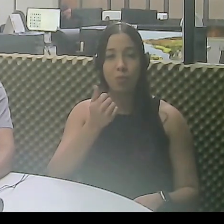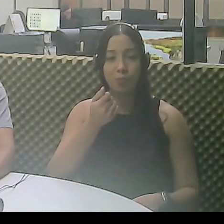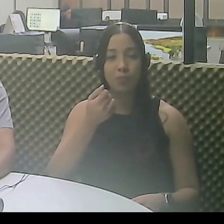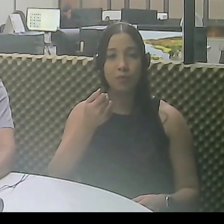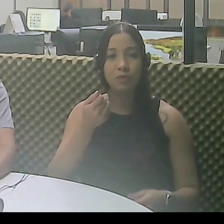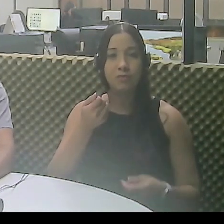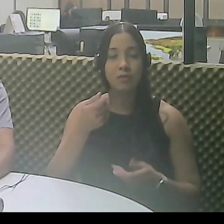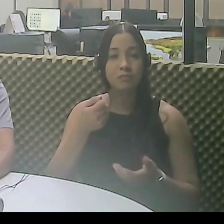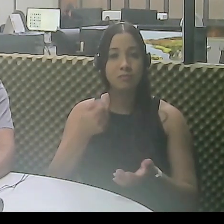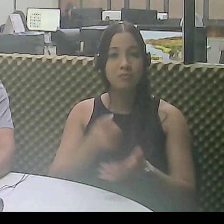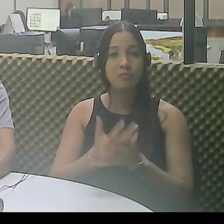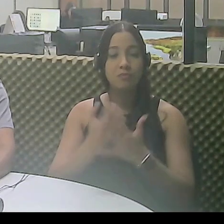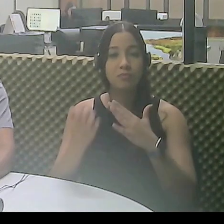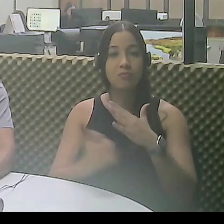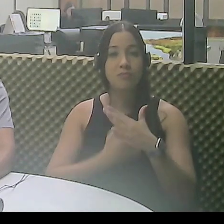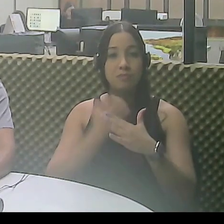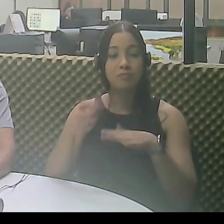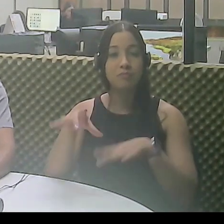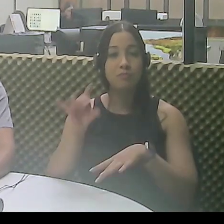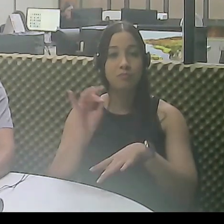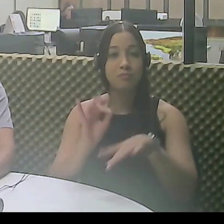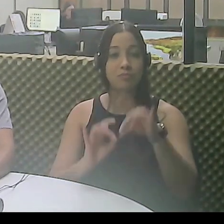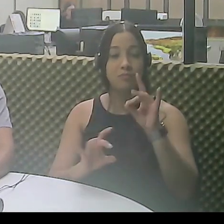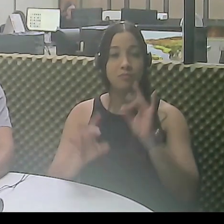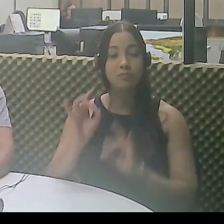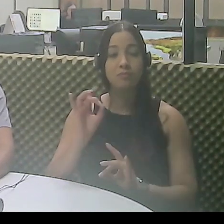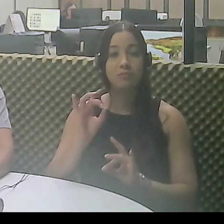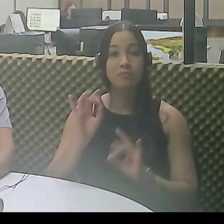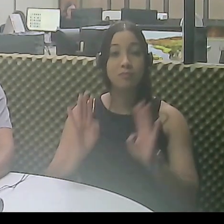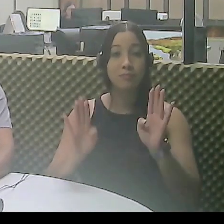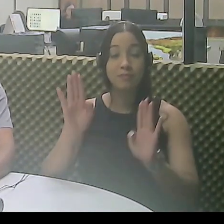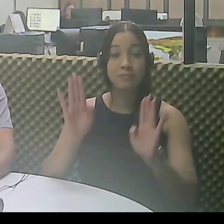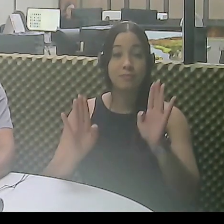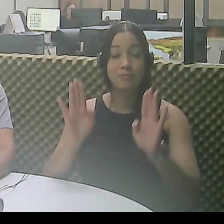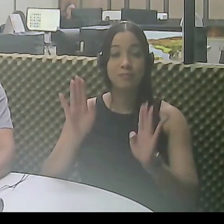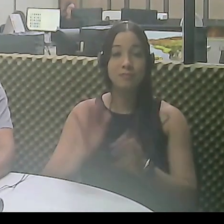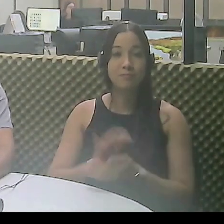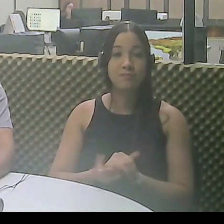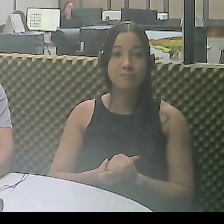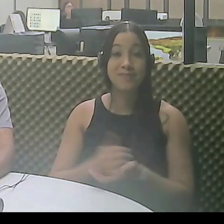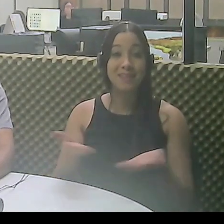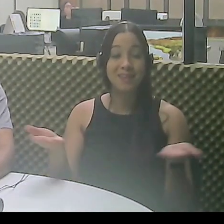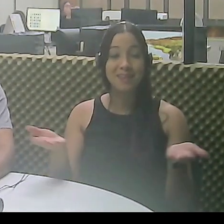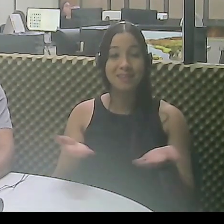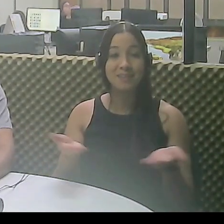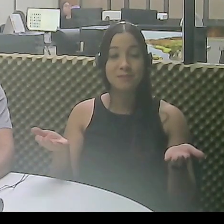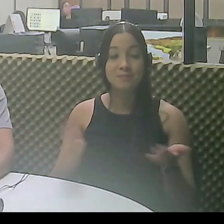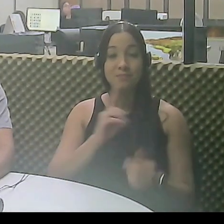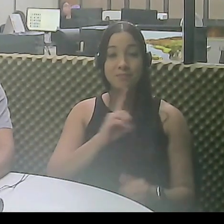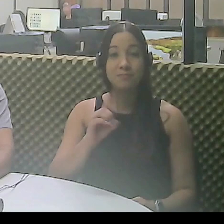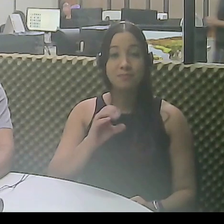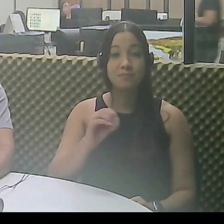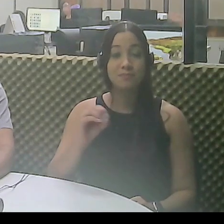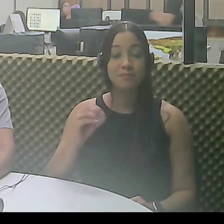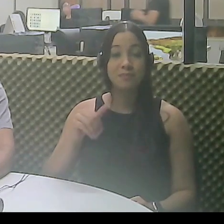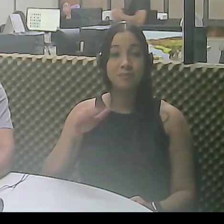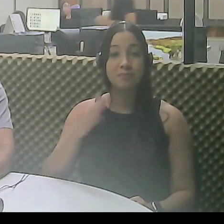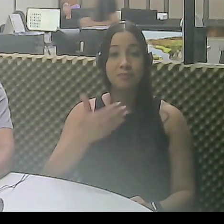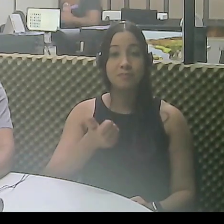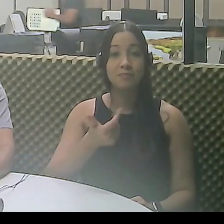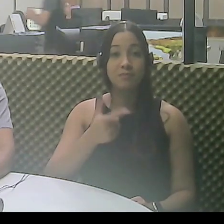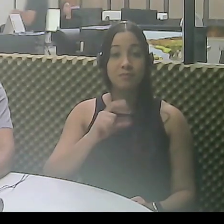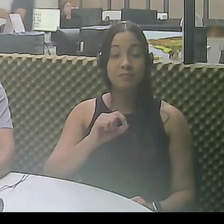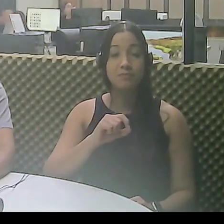adquiridos juntamente a empresas selecionadas por meio de licitação. Atualmente, o zoológico abriga mais de